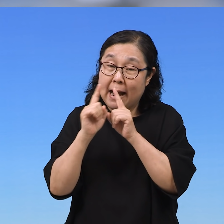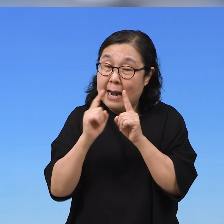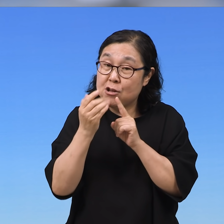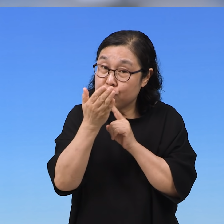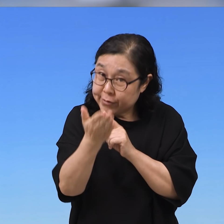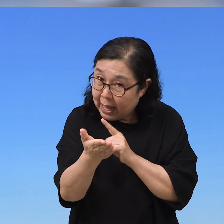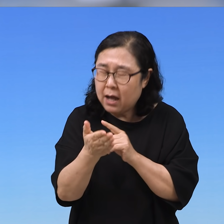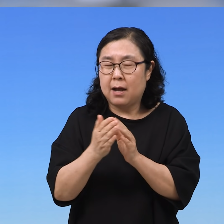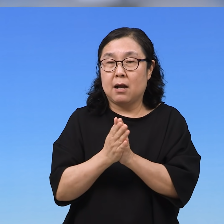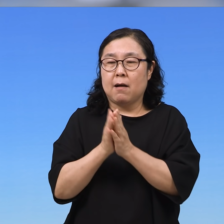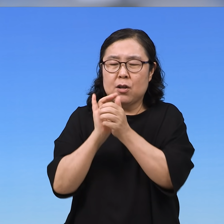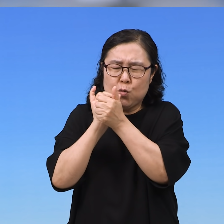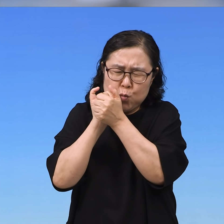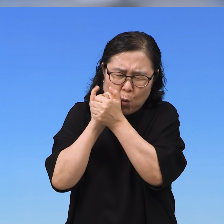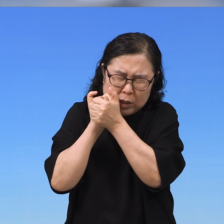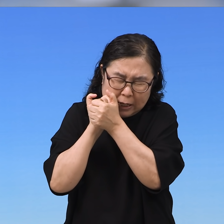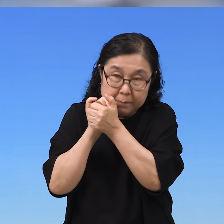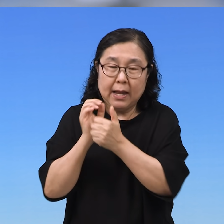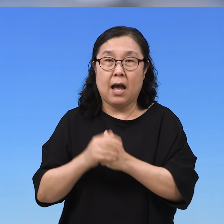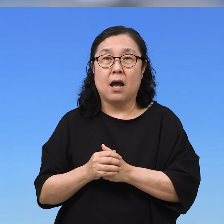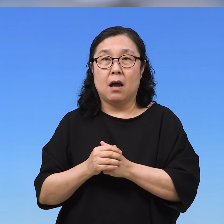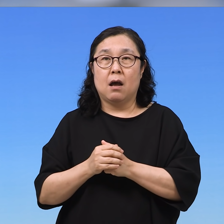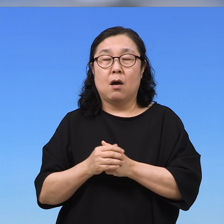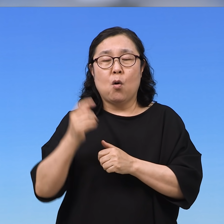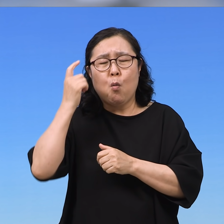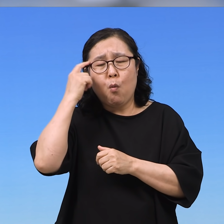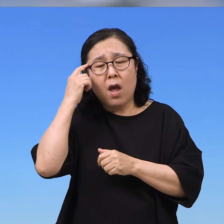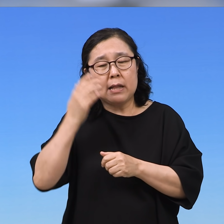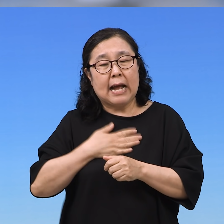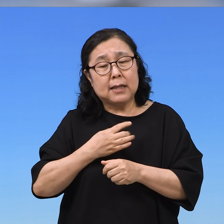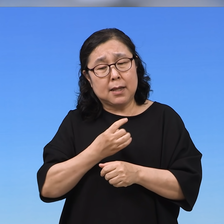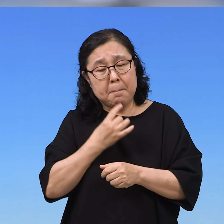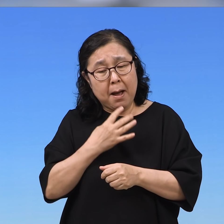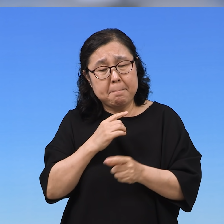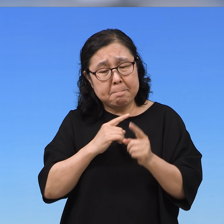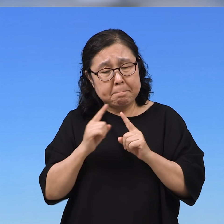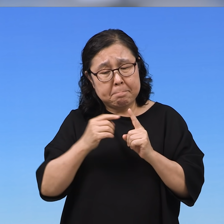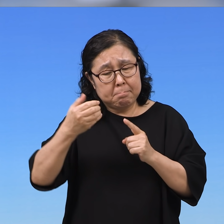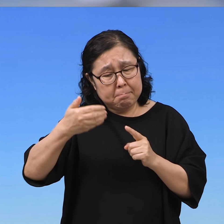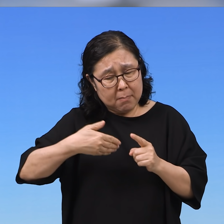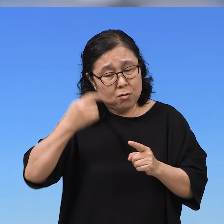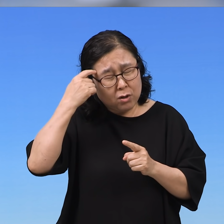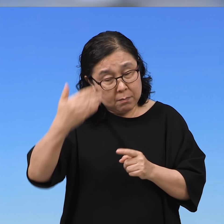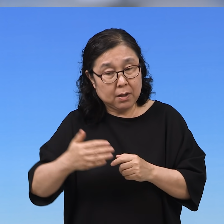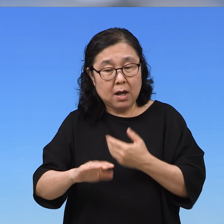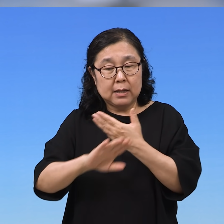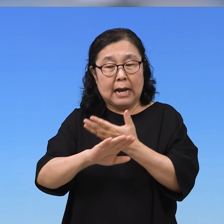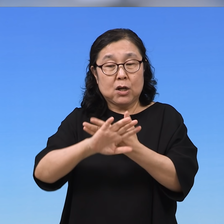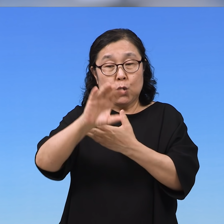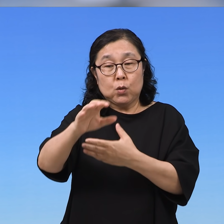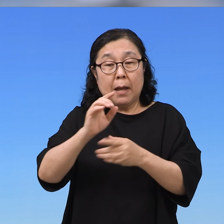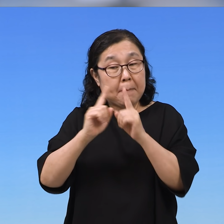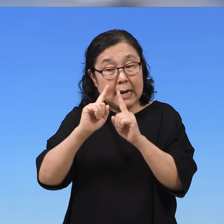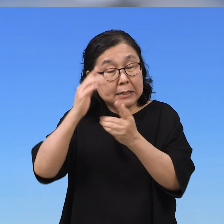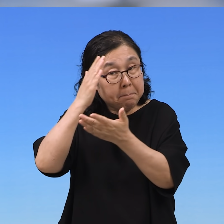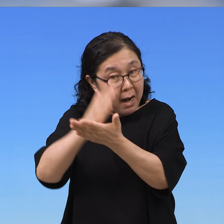얘기한다? 생각해 보세요. 우리가 뭐라고 해? 우리한테만 그 얘기를 하겠냐고요. 절대 딴 데 얘기하지